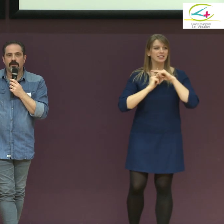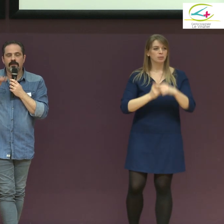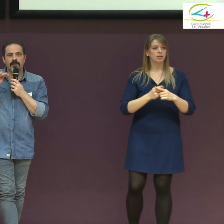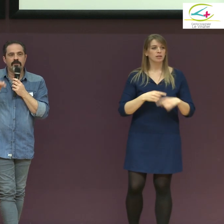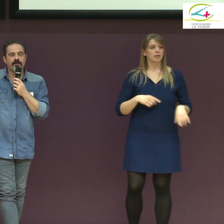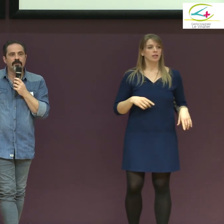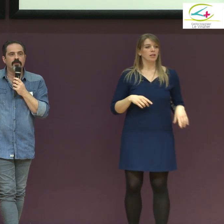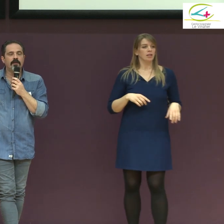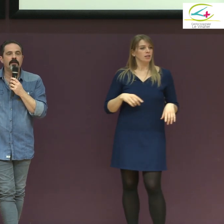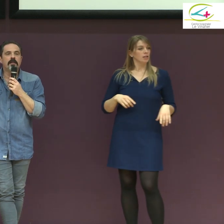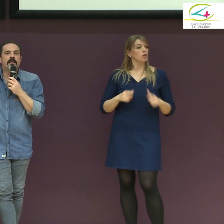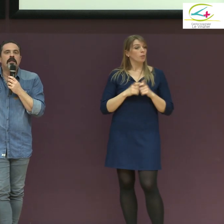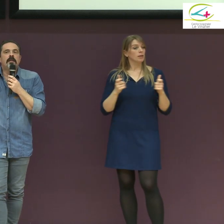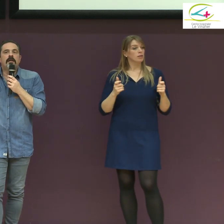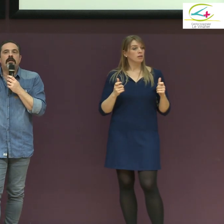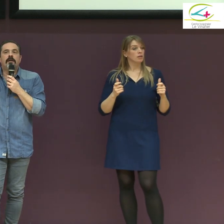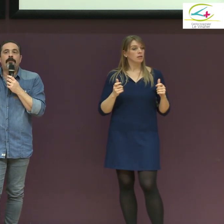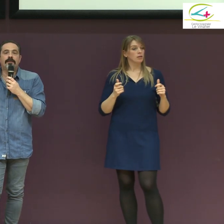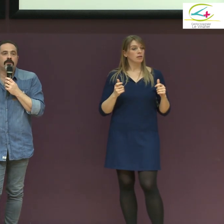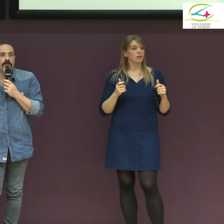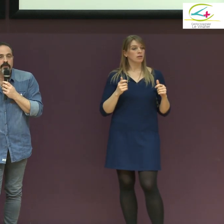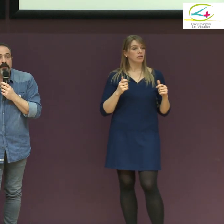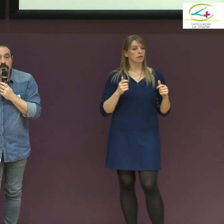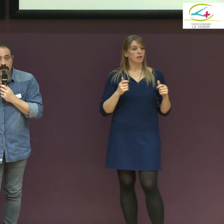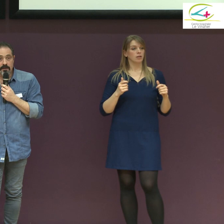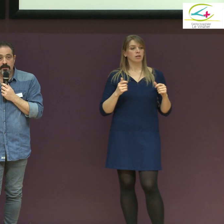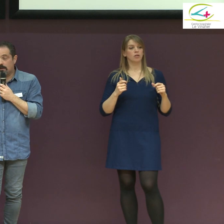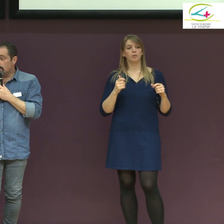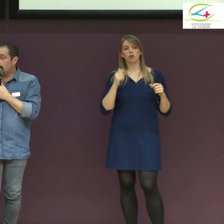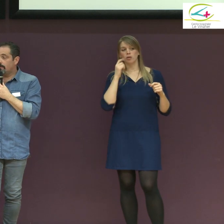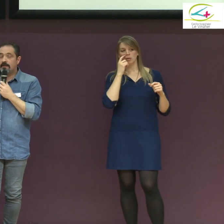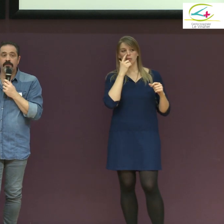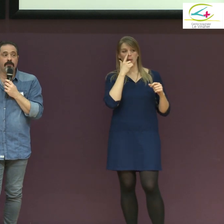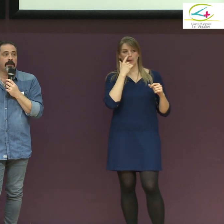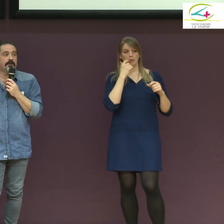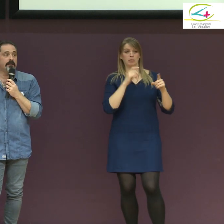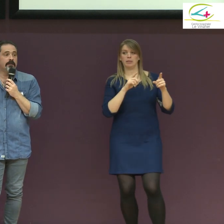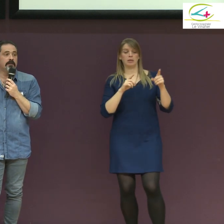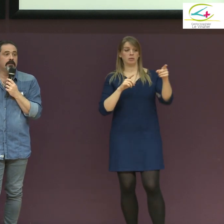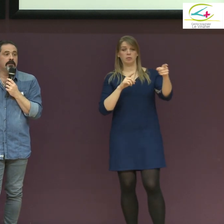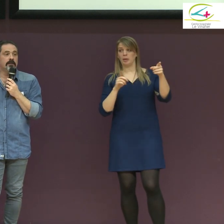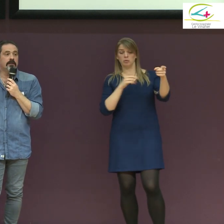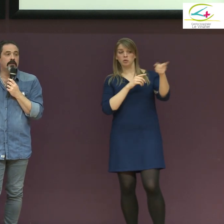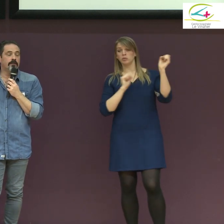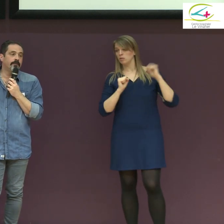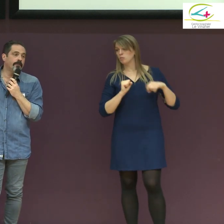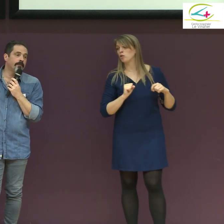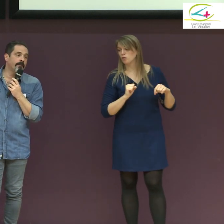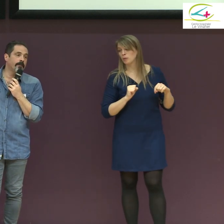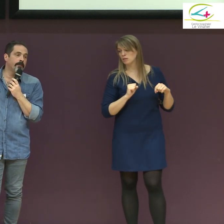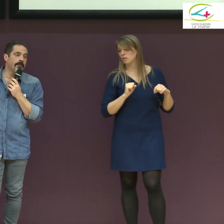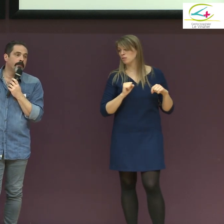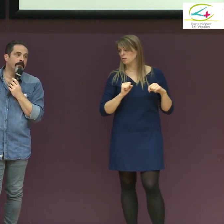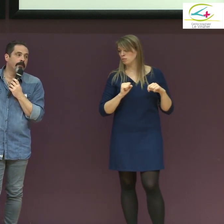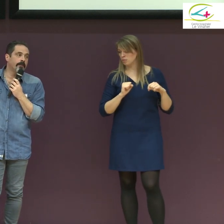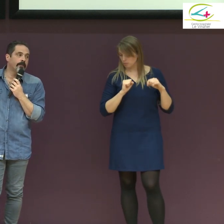D'accord. Sur Internet, je vais me faire insulter. Parce que, et on sait, d'ailleurs, ça fait partie. Dans le milieu de